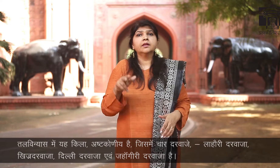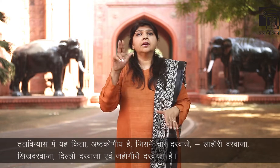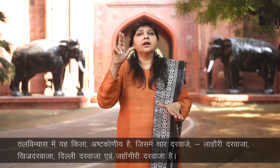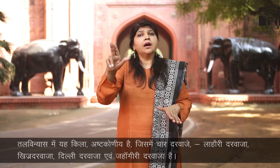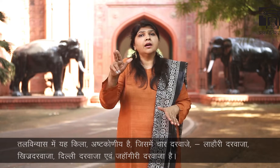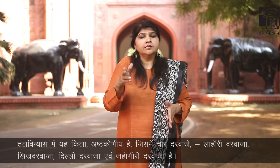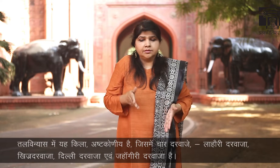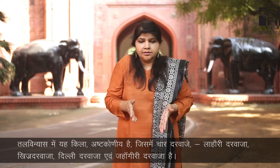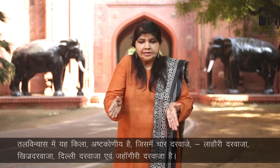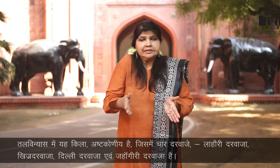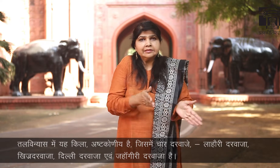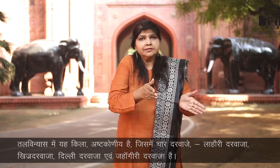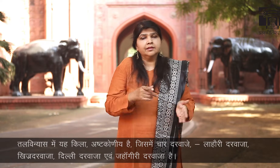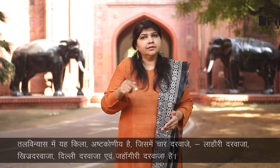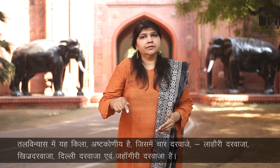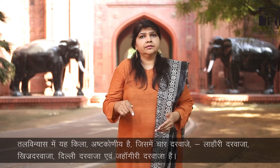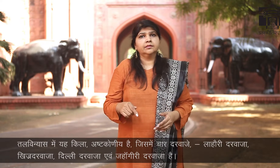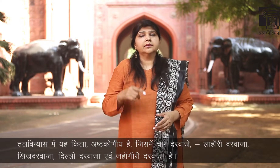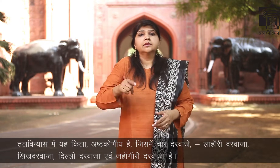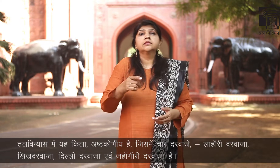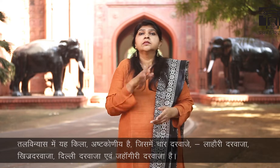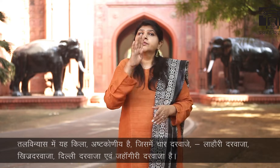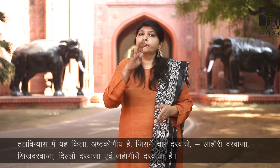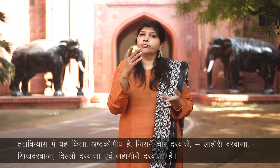अष्टकोणीय है, जिसमें 4 दरवाजे